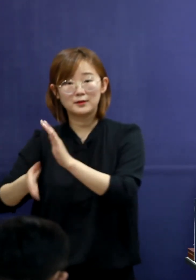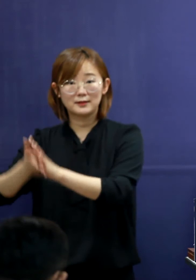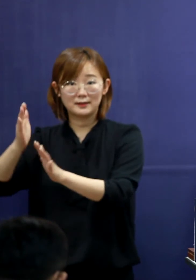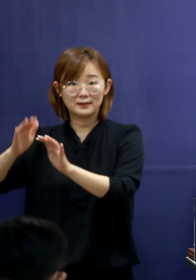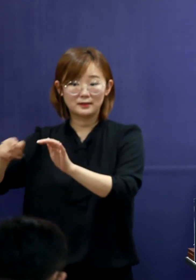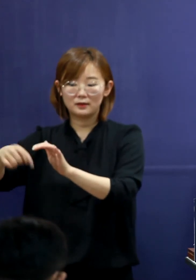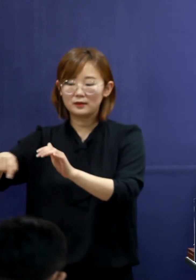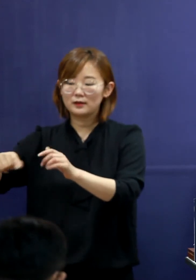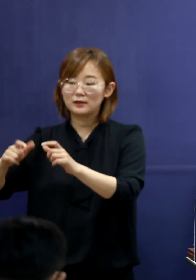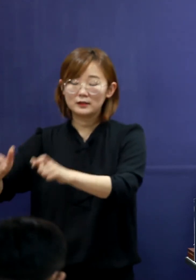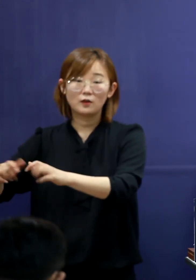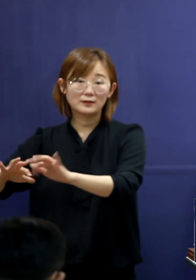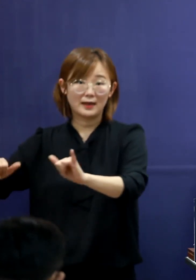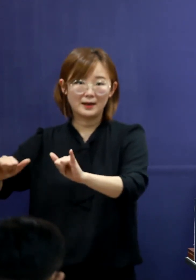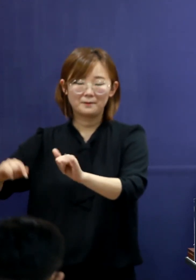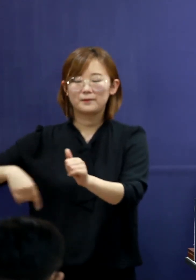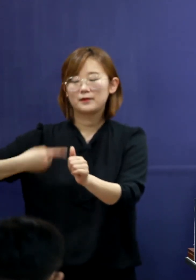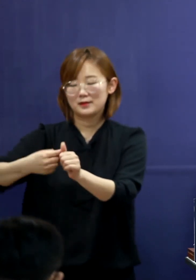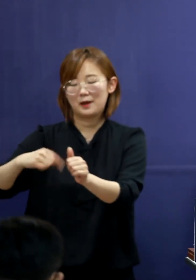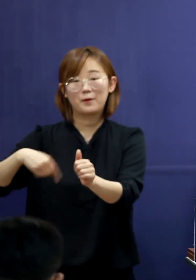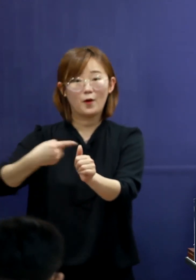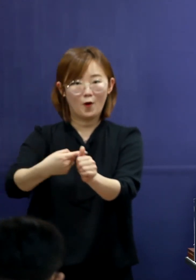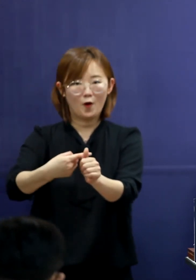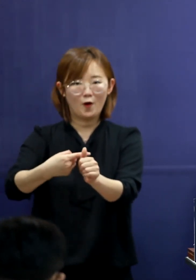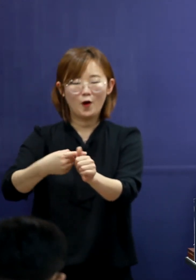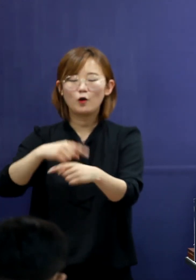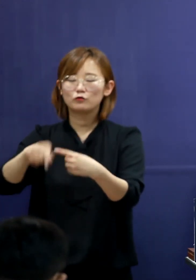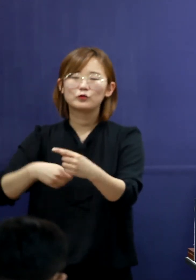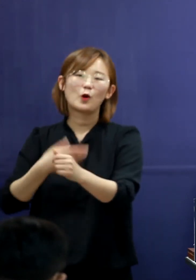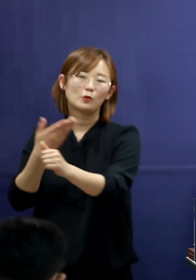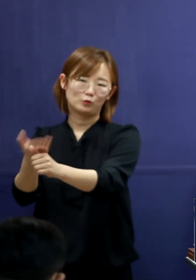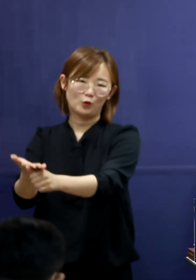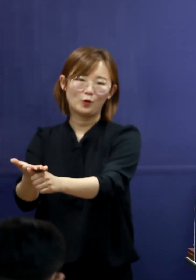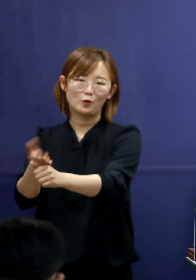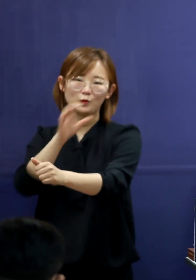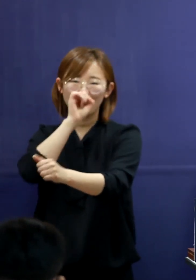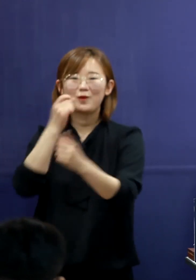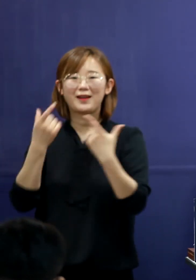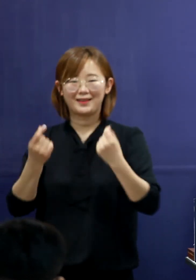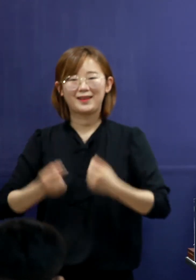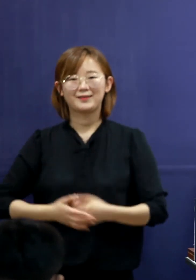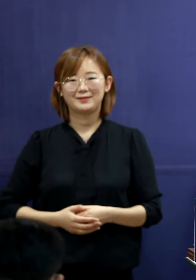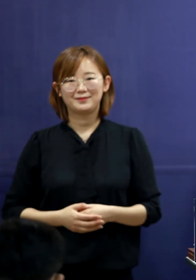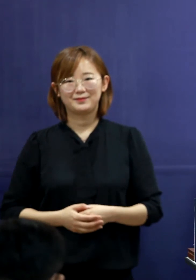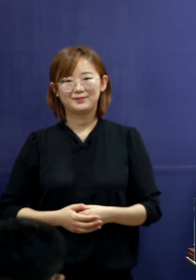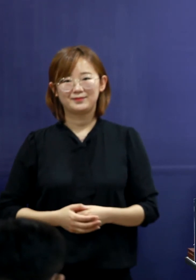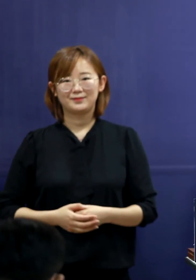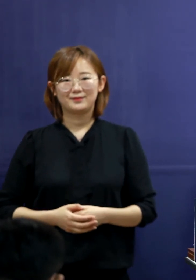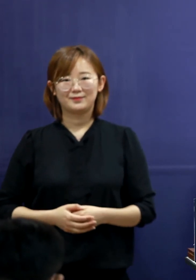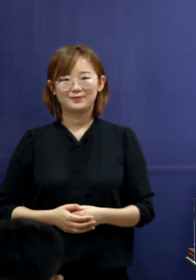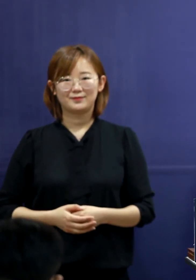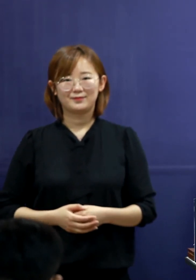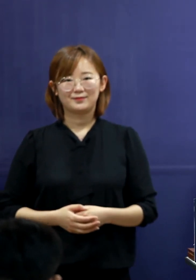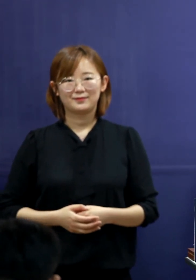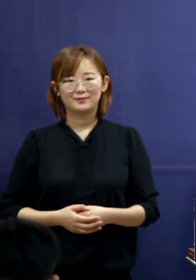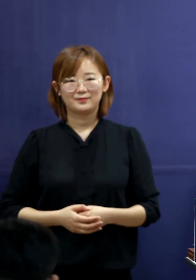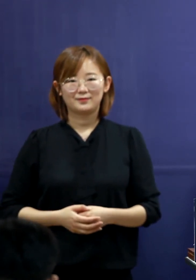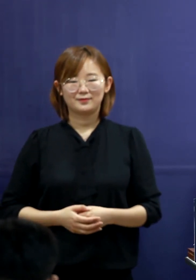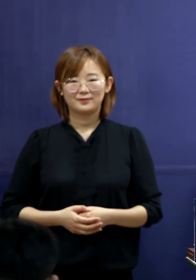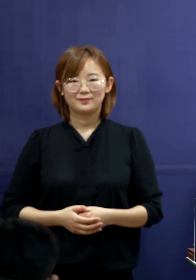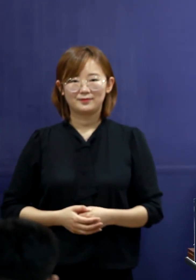참여해서 운영도 좀 도와주셨으면 좋겠다 하는 그런 생각을 가지고 있습니다. 이 부분에 대해서는